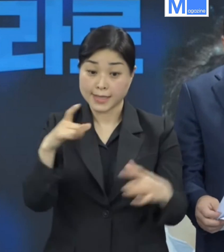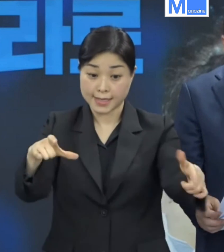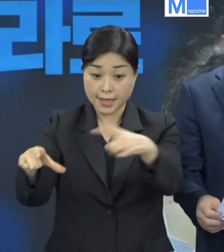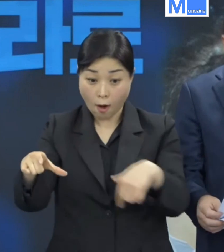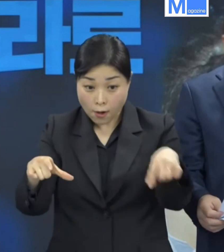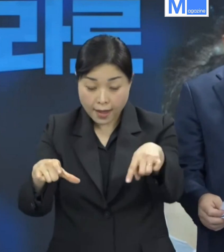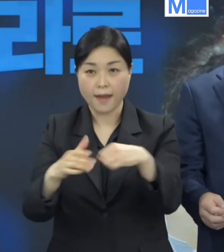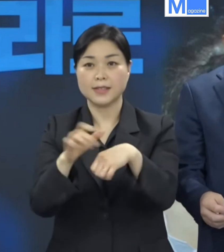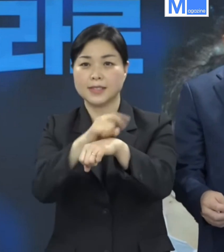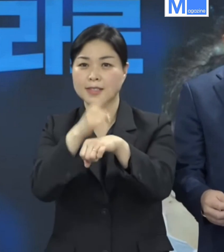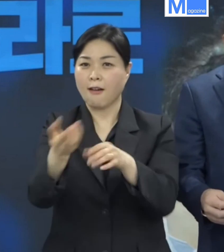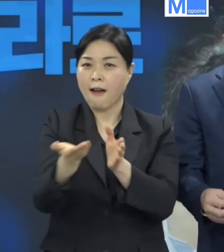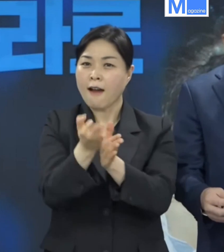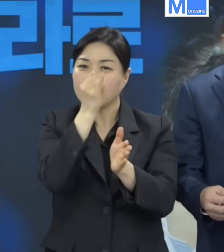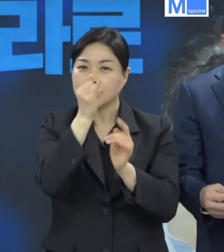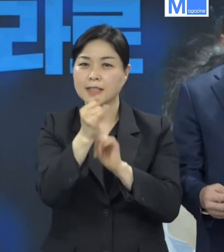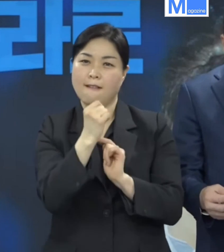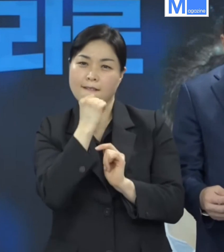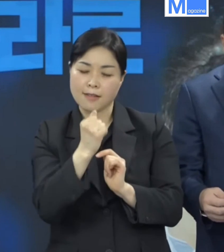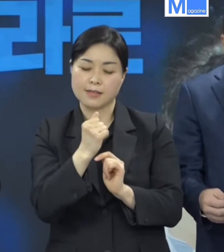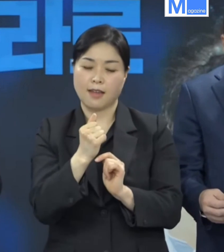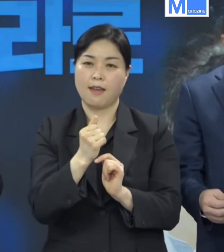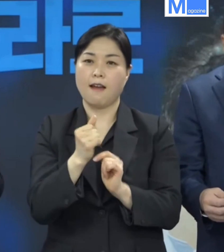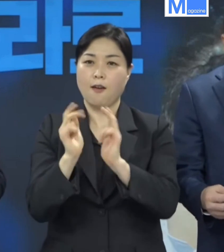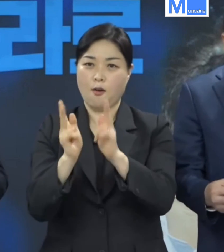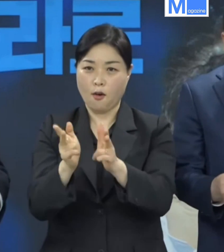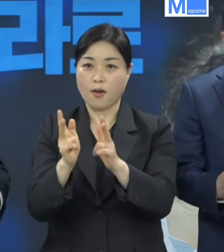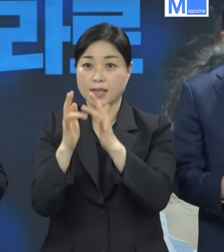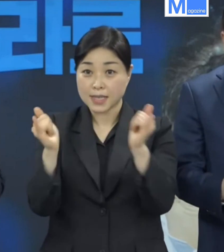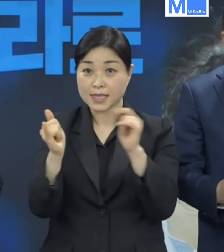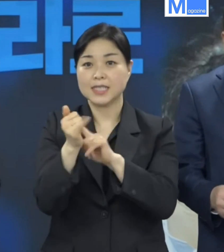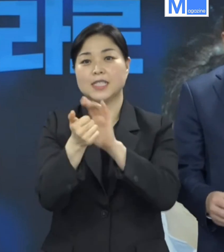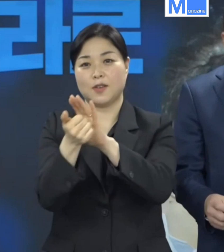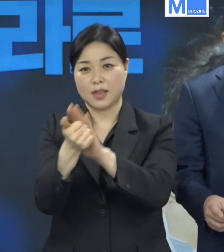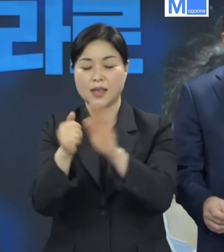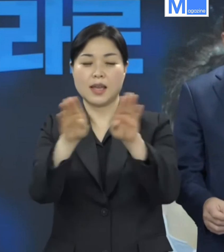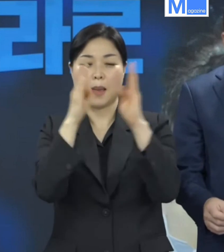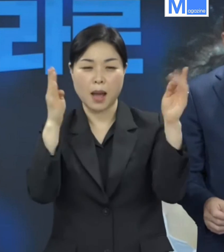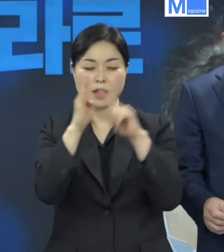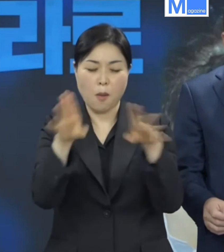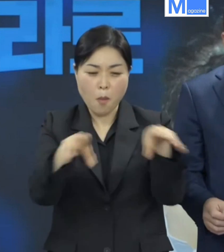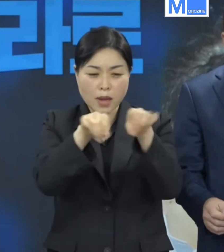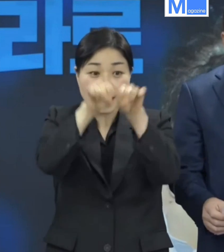특화된 영세 소공인을 지원하는 개방형 복합지원센터를 구축하겠습니다.